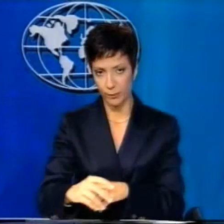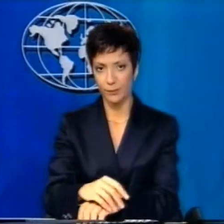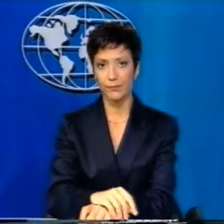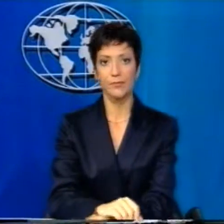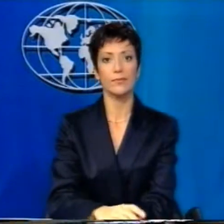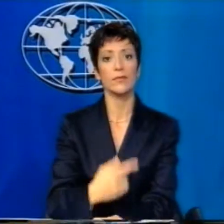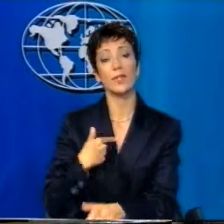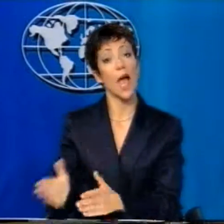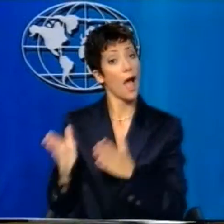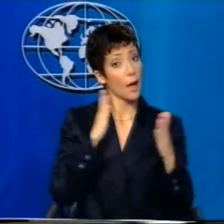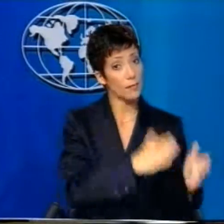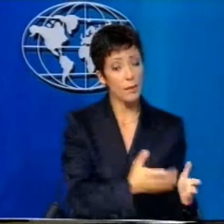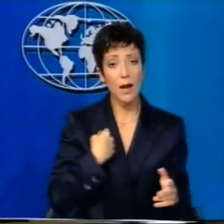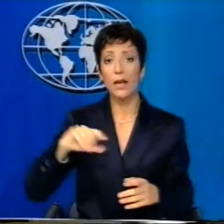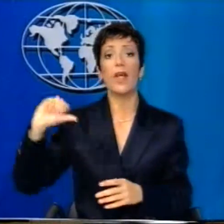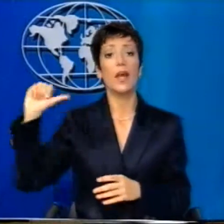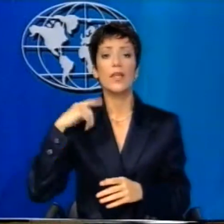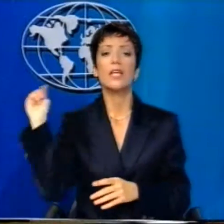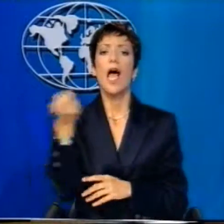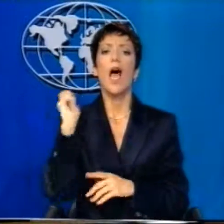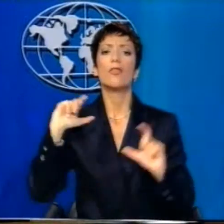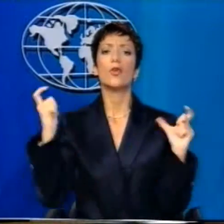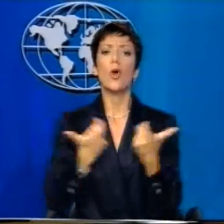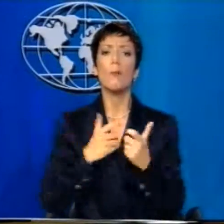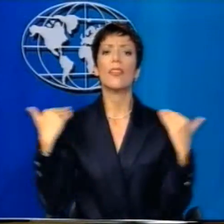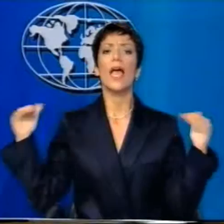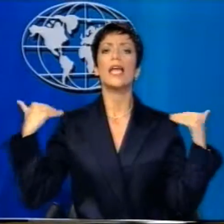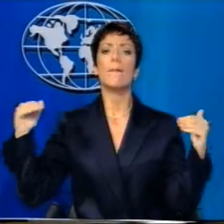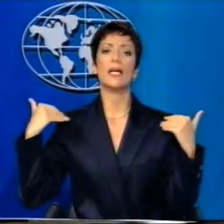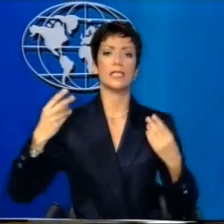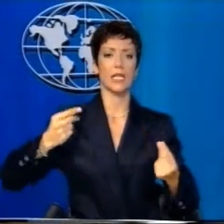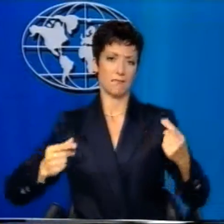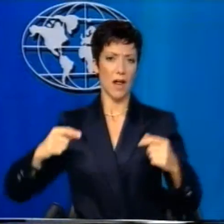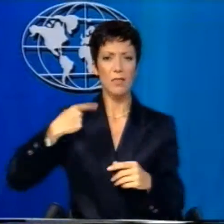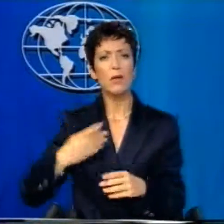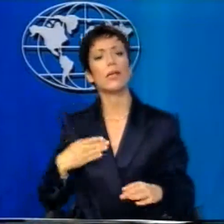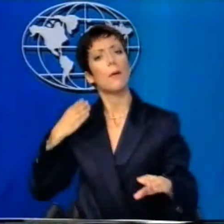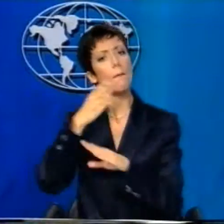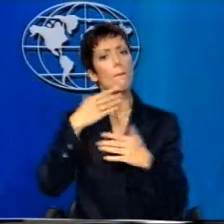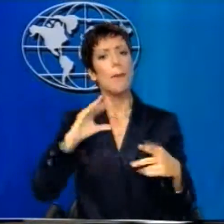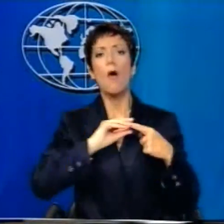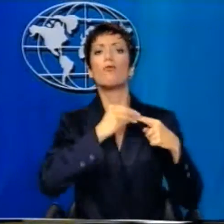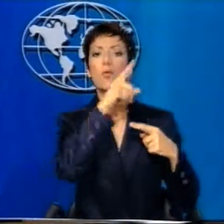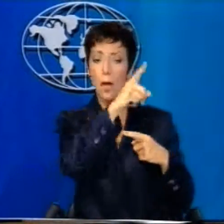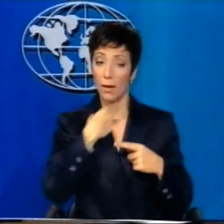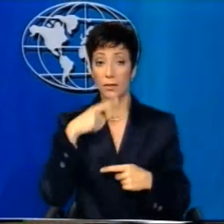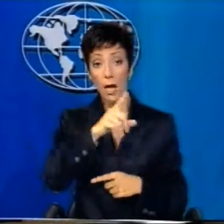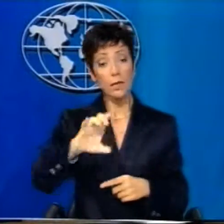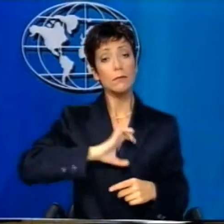Εν τω μεταξύ, με 5 μετάλλια στις αποσκευές της, γύρισε από τη Βουδαπέστη η Εθνική Ομάδα Ρυθμικής Γυμναστικής, που συμμετείχε